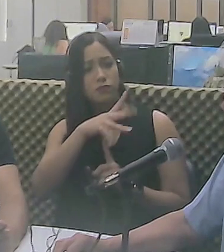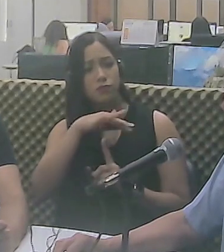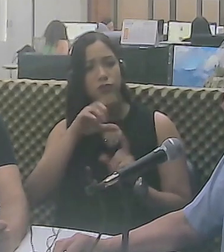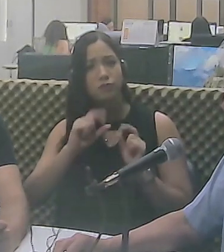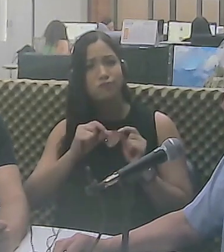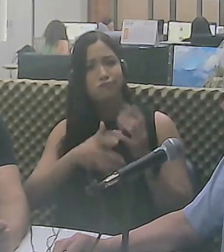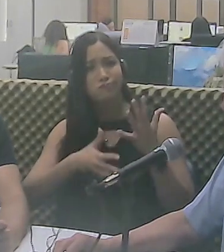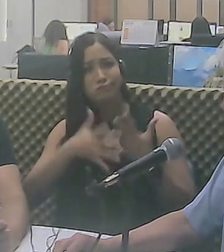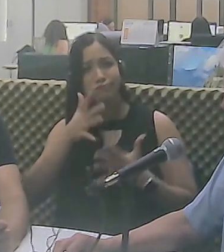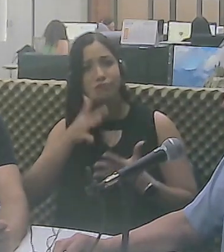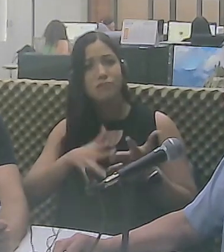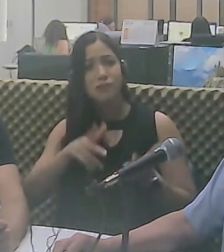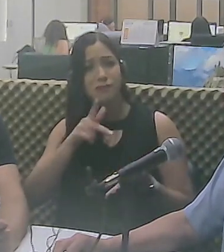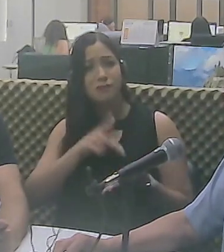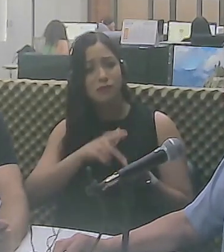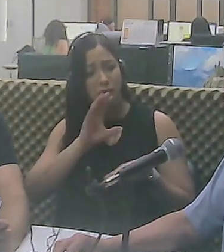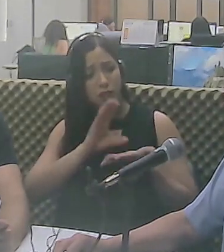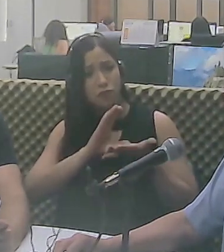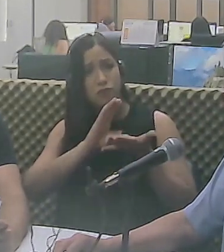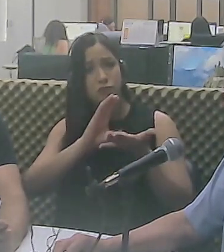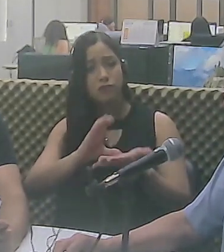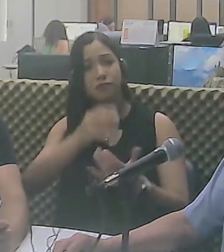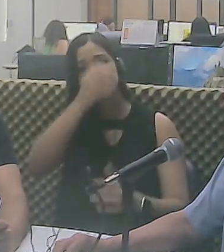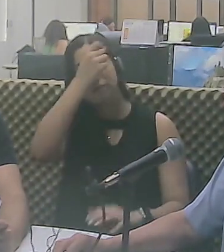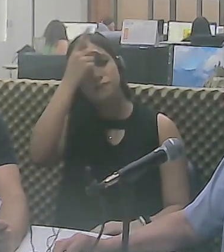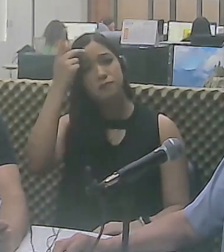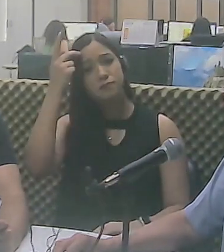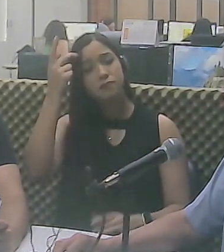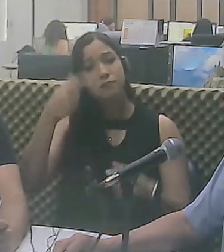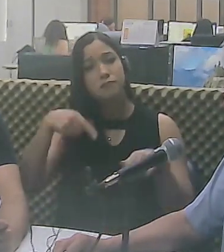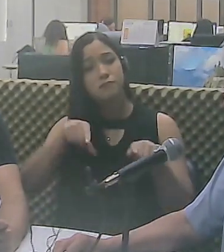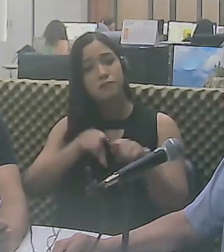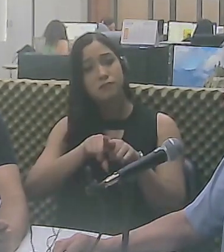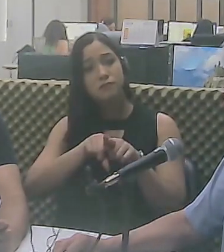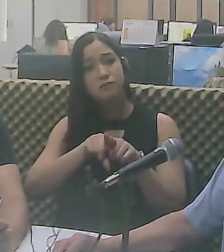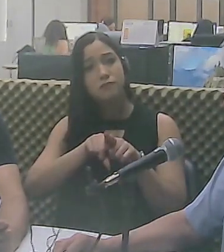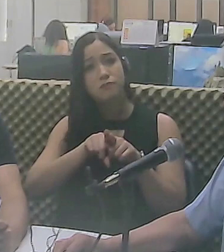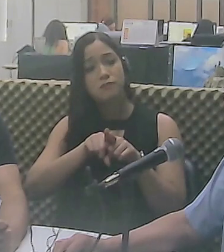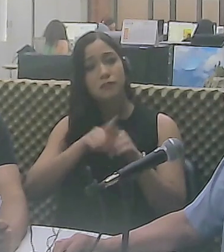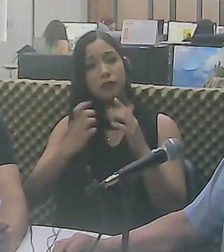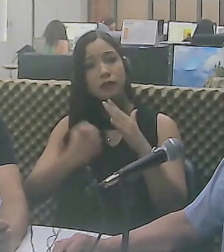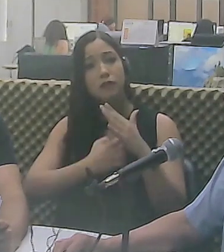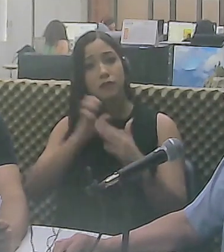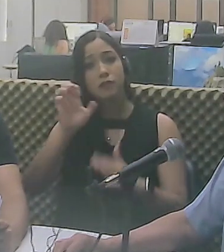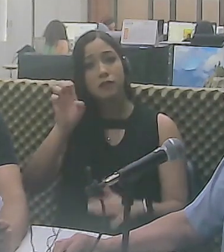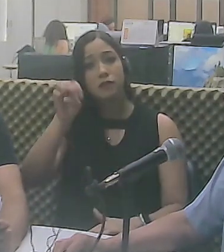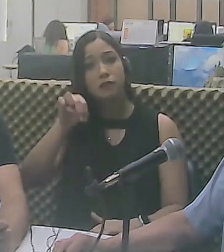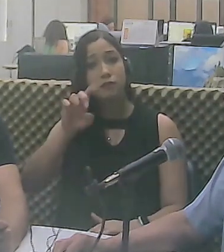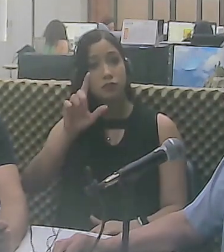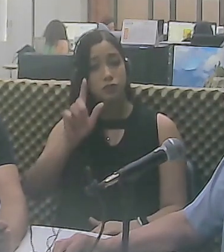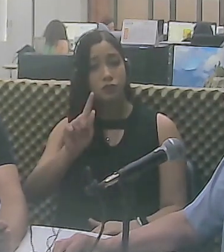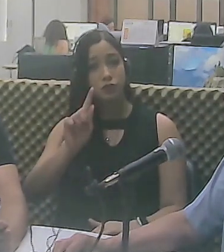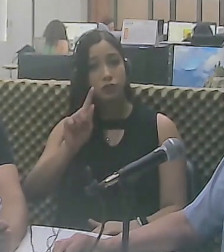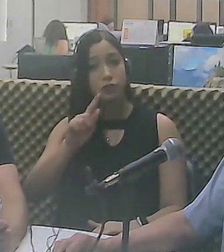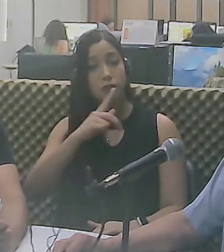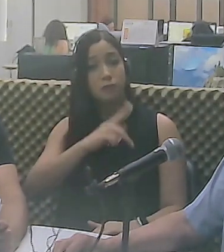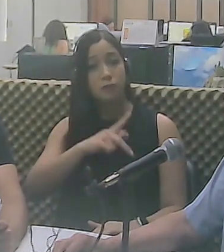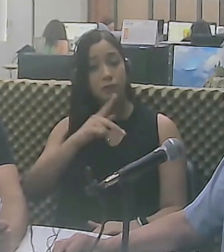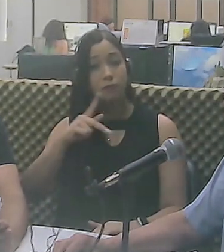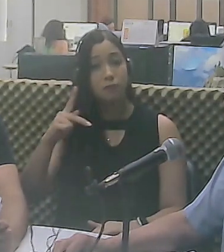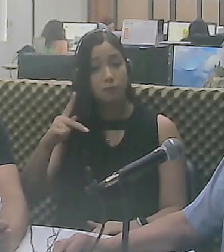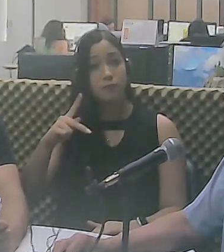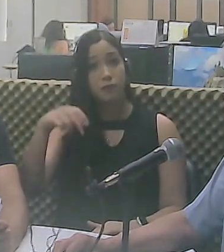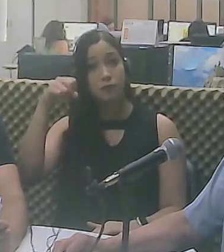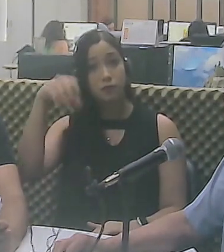interfere muito no investimento que é feito pela Prefeitura em parceria com a concessionária Andy por meio da parceria público